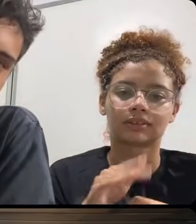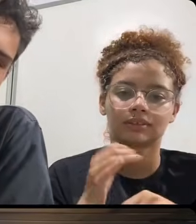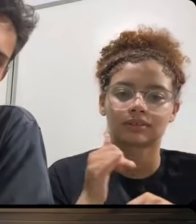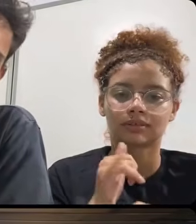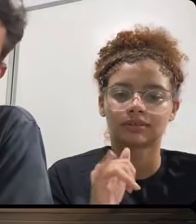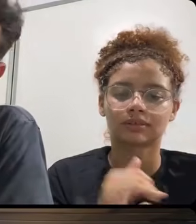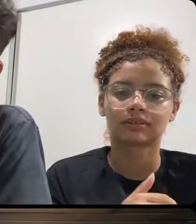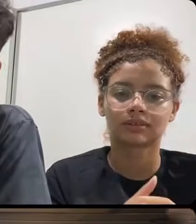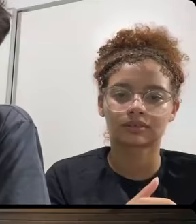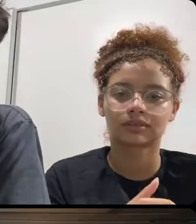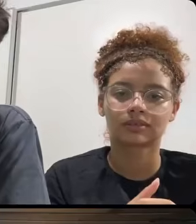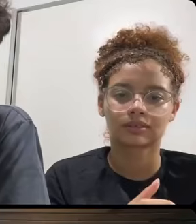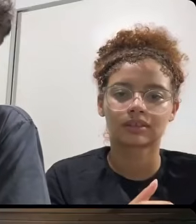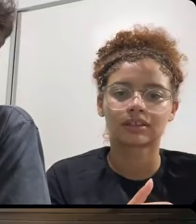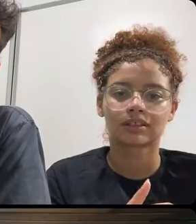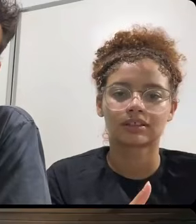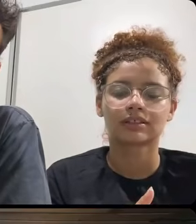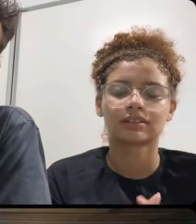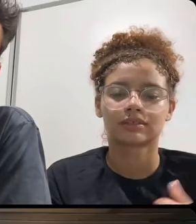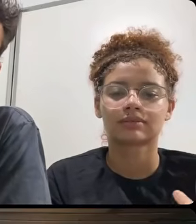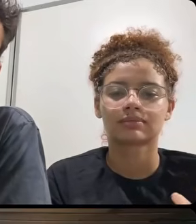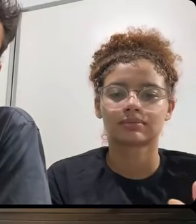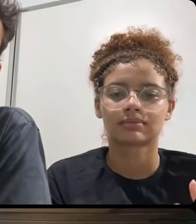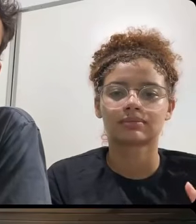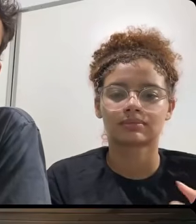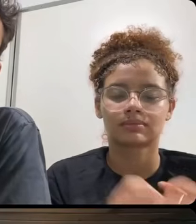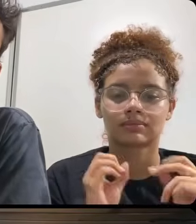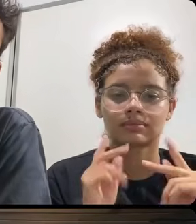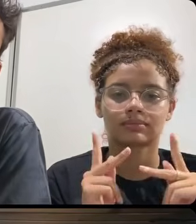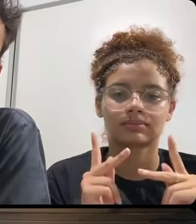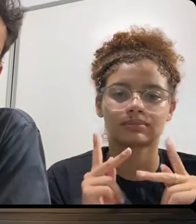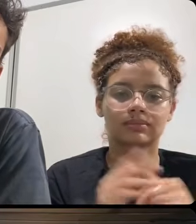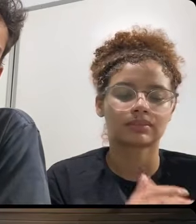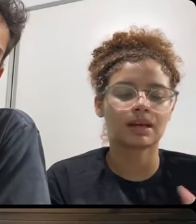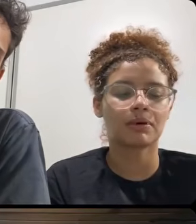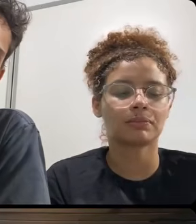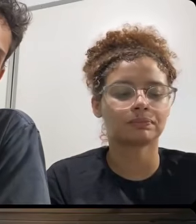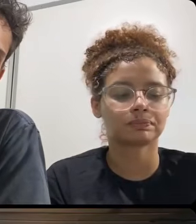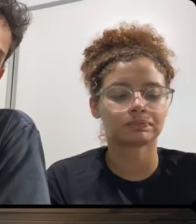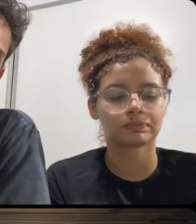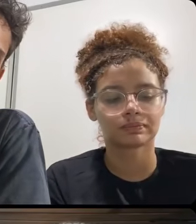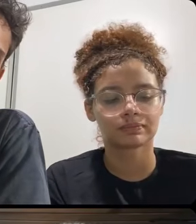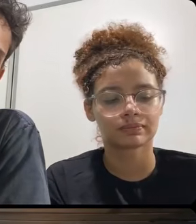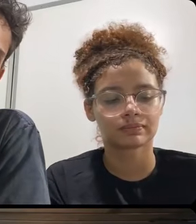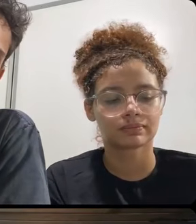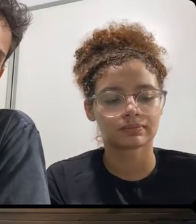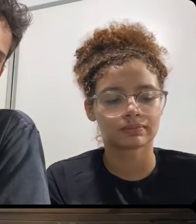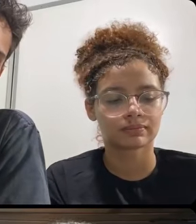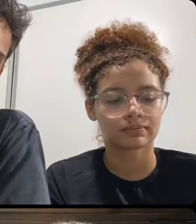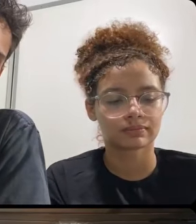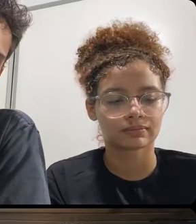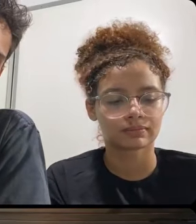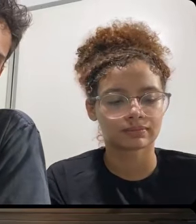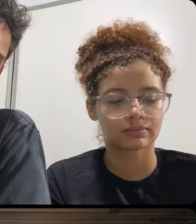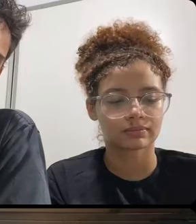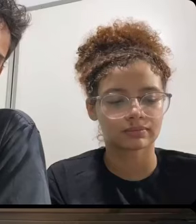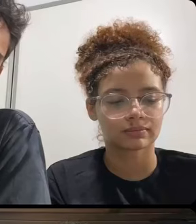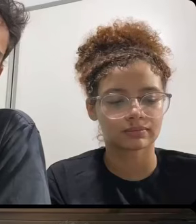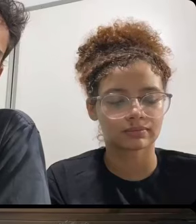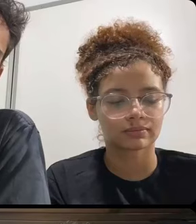vídeo. Ah, Vocês postem, aí eu salvo. E quando salvar, eu dou ok. Aí vocês tá. excluem, aí depois eu vejo como é que ficou para poder digitar alguma